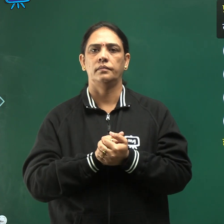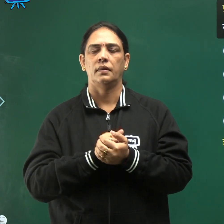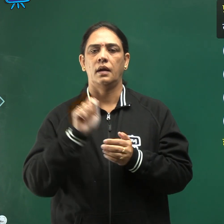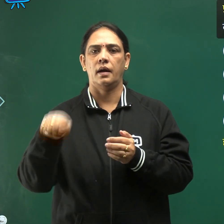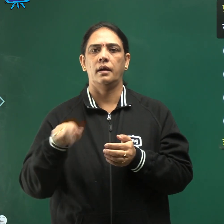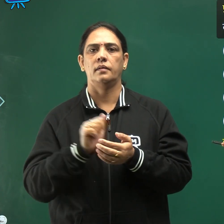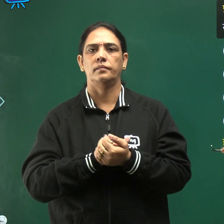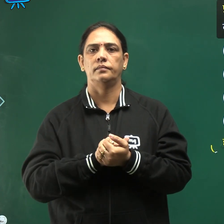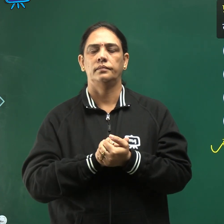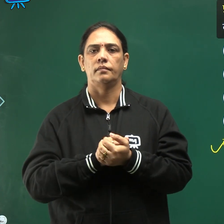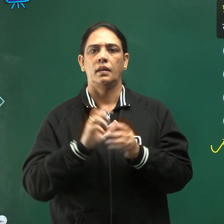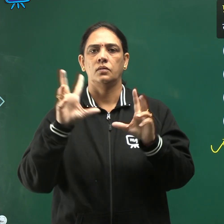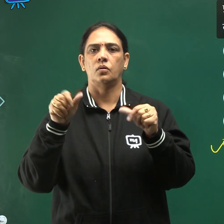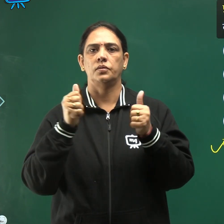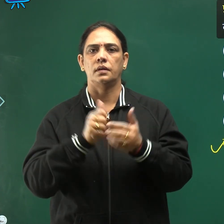है। हल